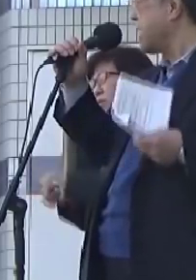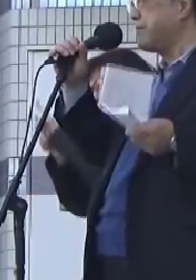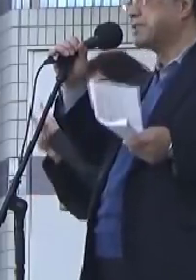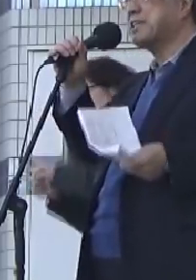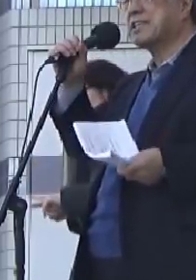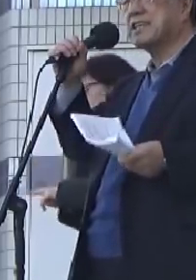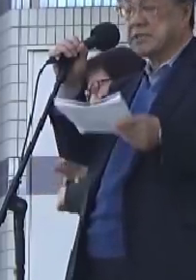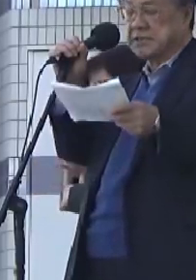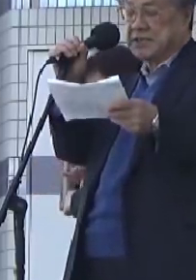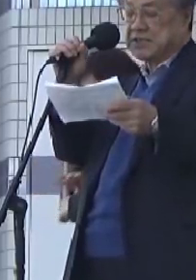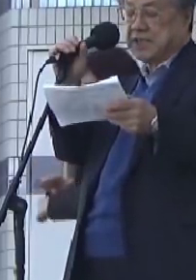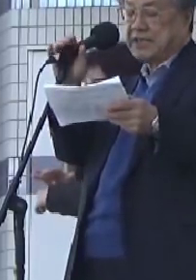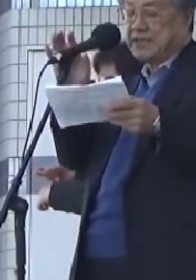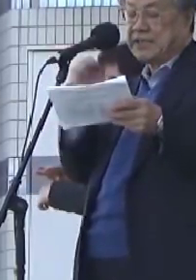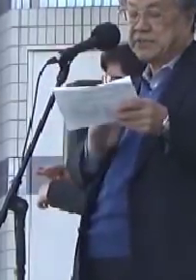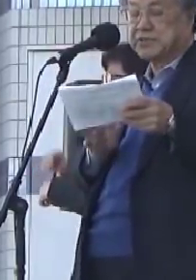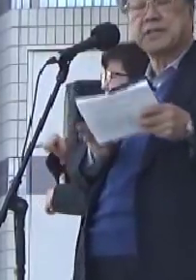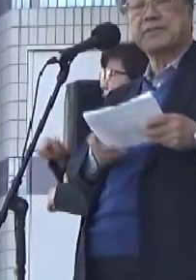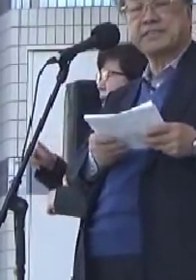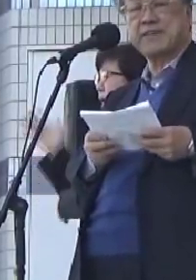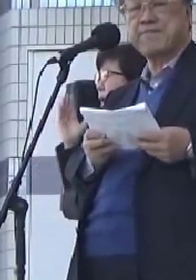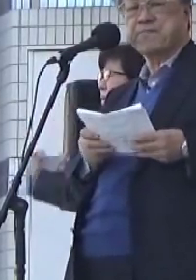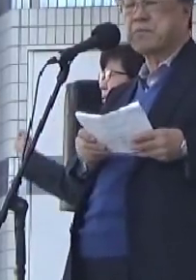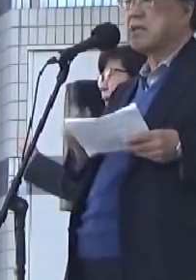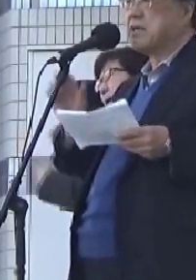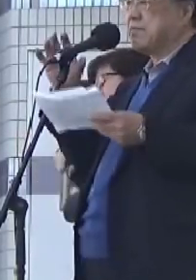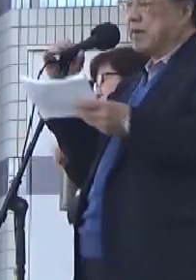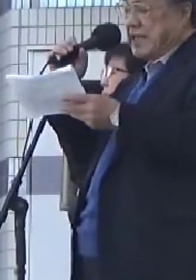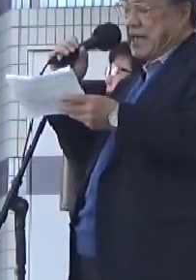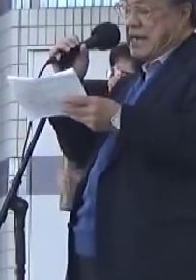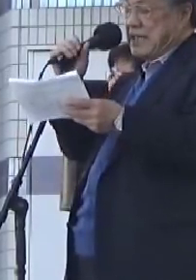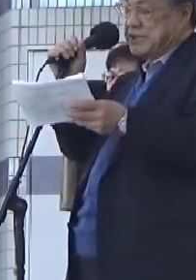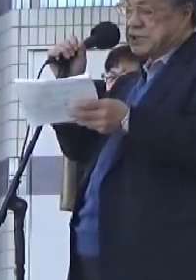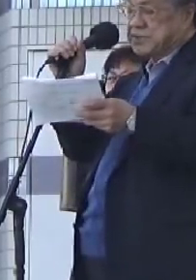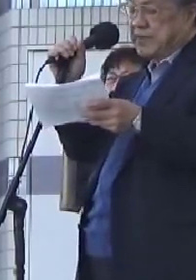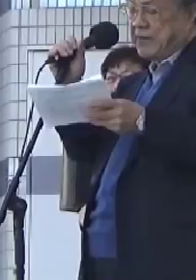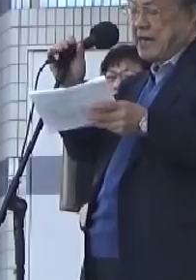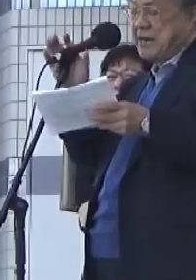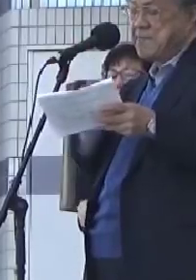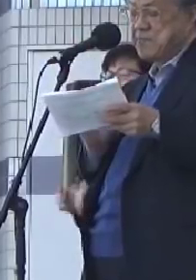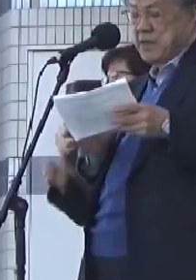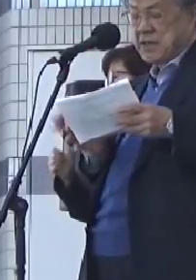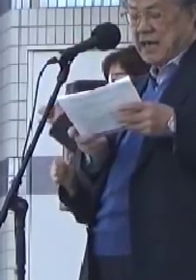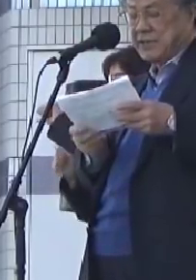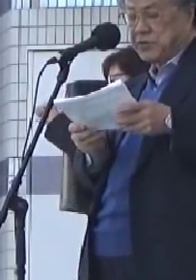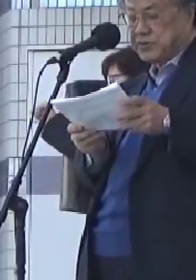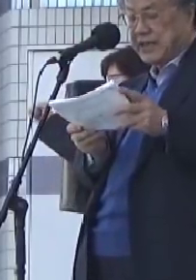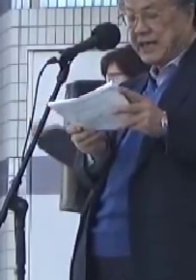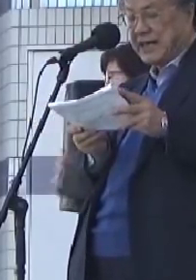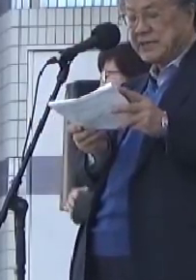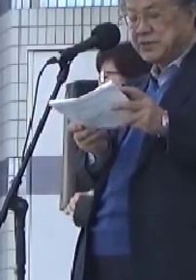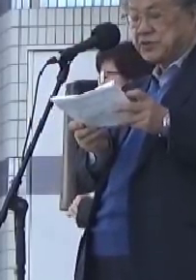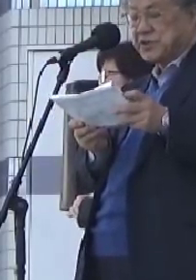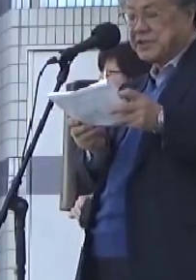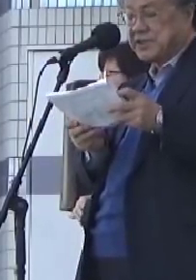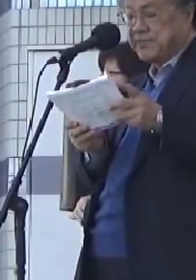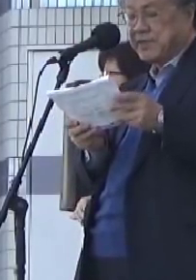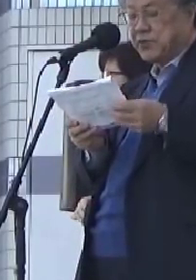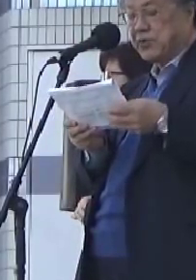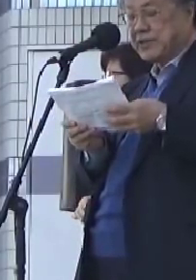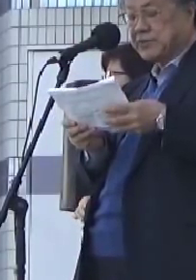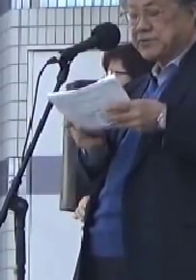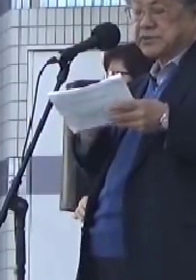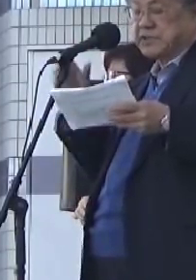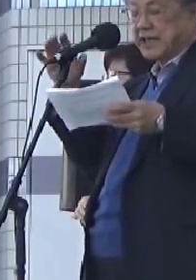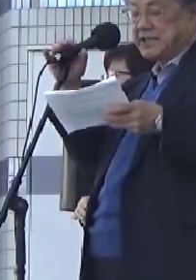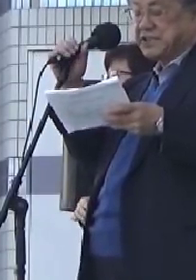ない安倍政権絶対に許せません。また5つ目は韓国や朝鮮人